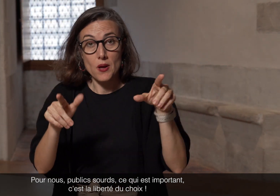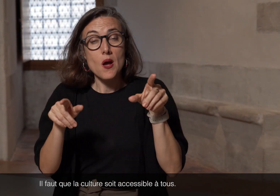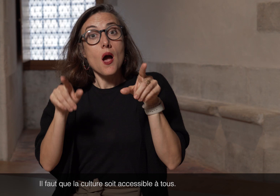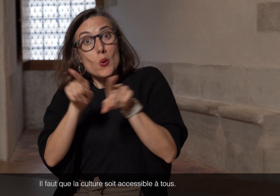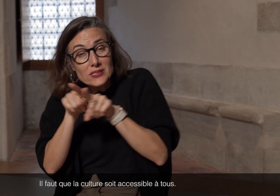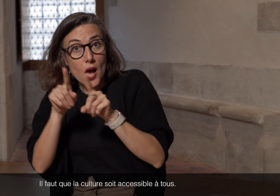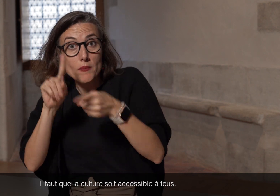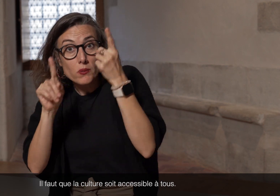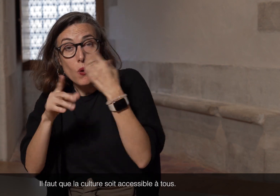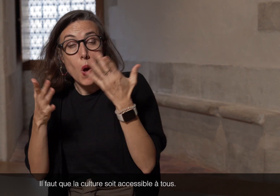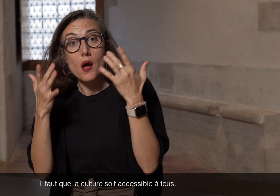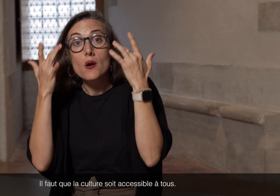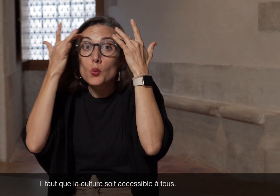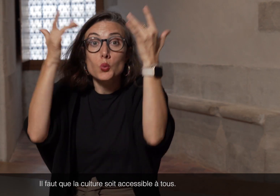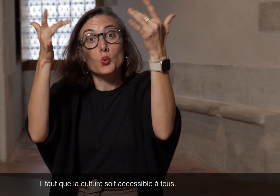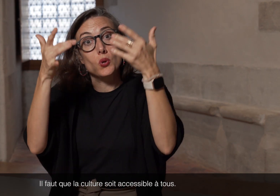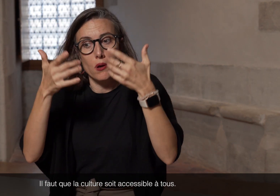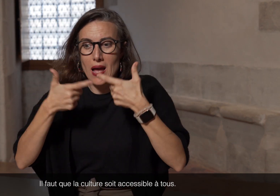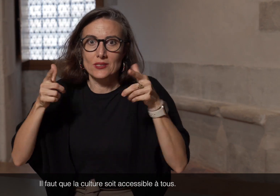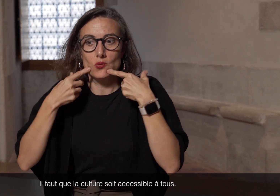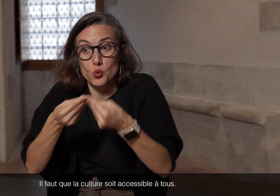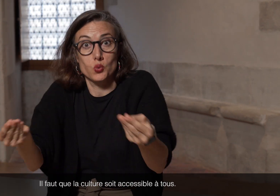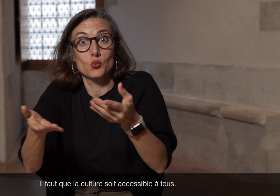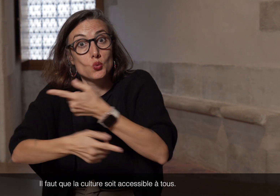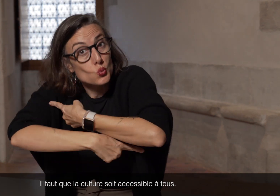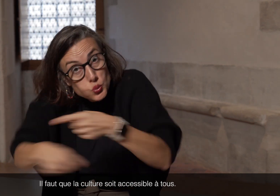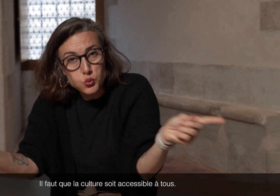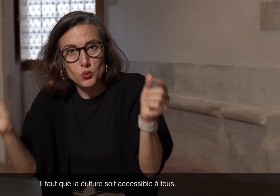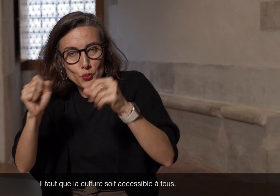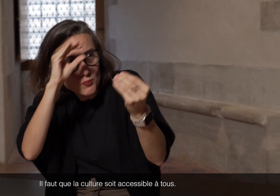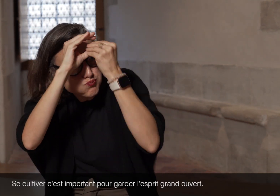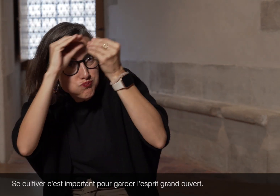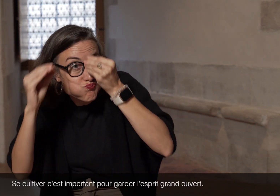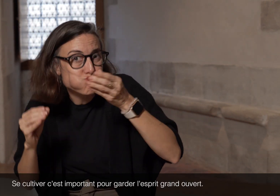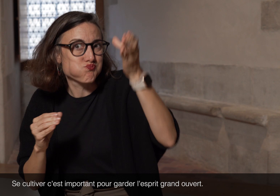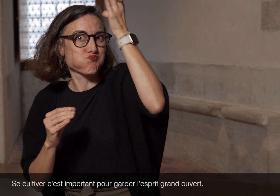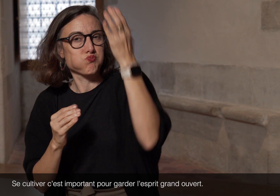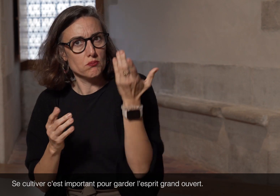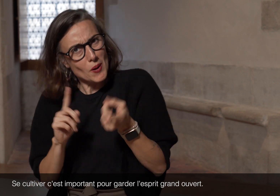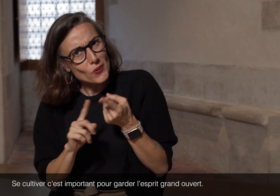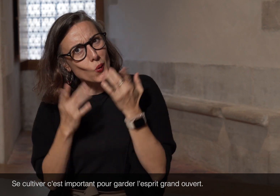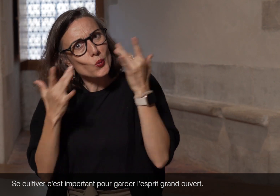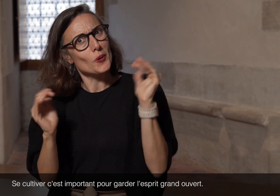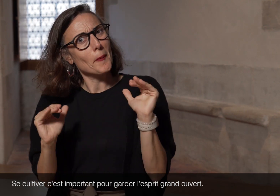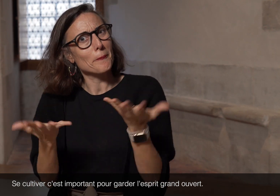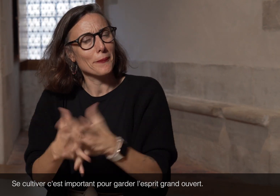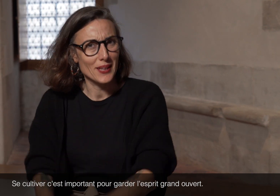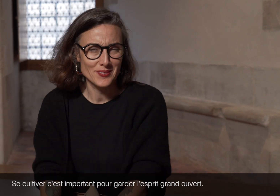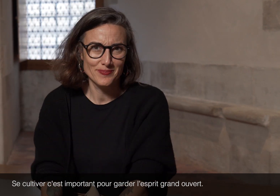Il faut que la culture soit accessible à tous. Se cultiver, c'est important pour garder l'esprit grand ouvert.